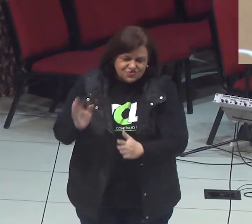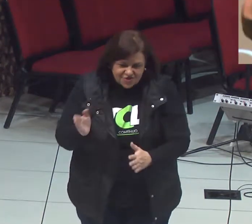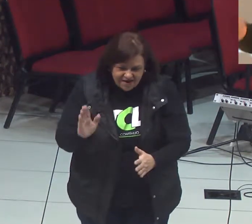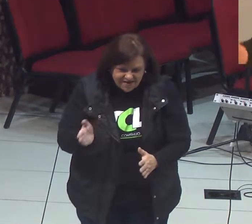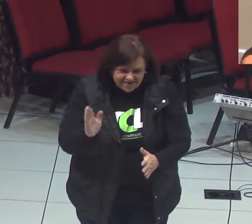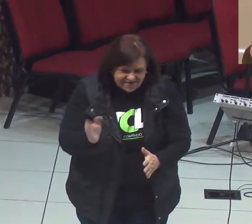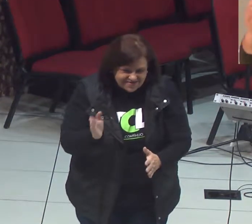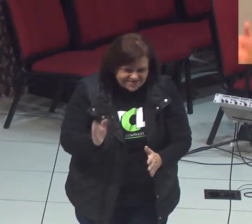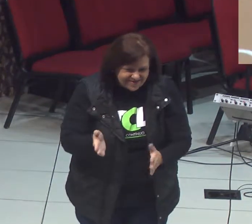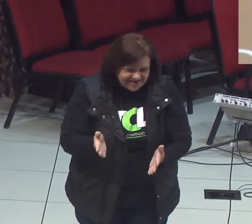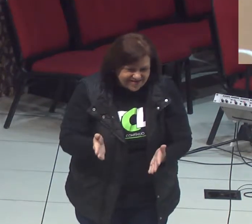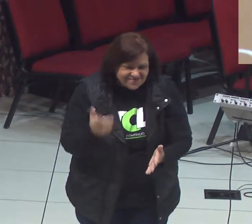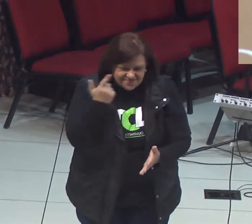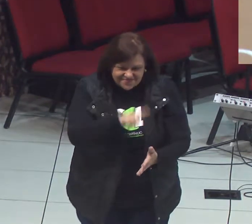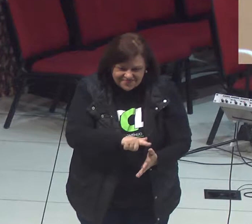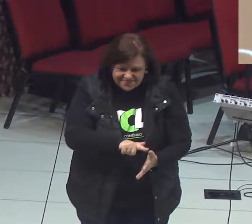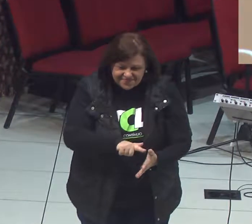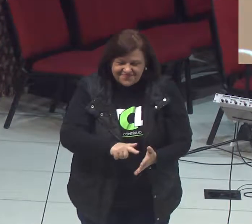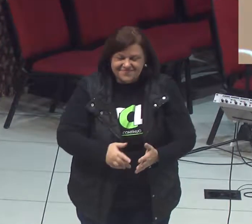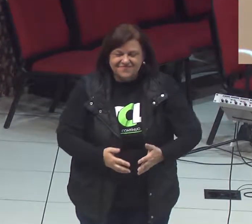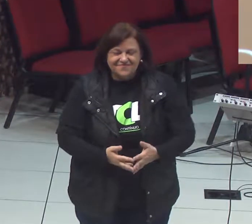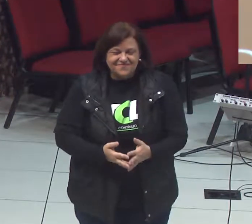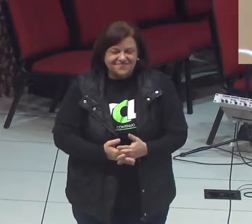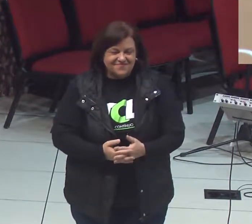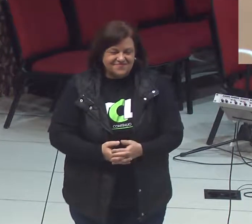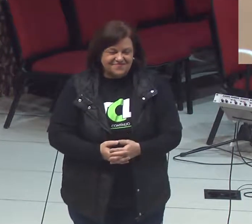Conseguiram chegar a algum lugar?